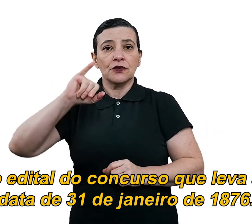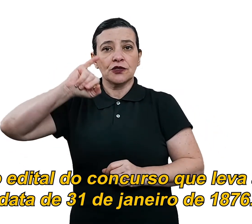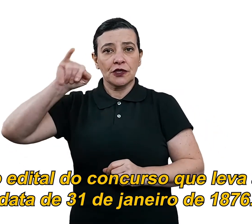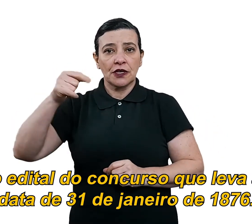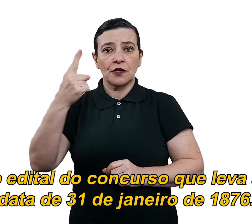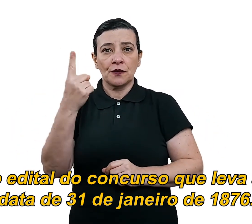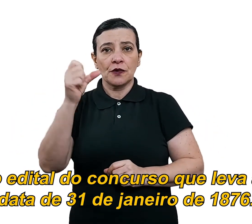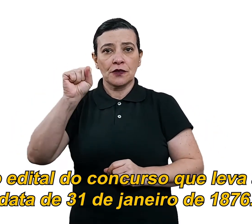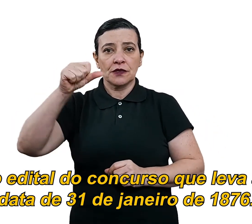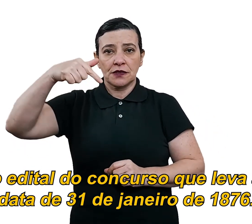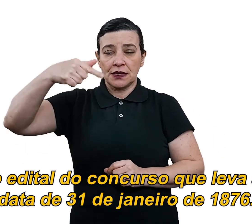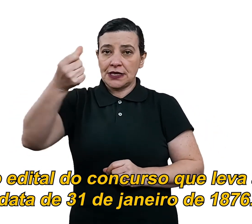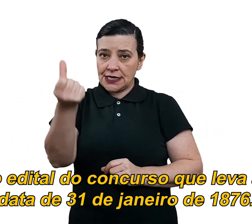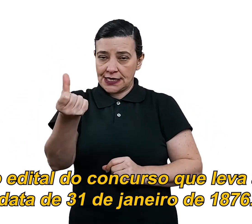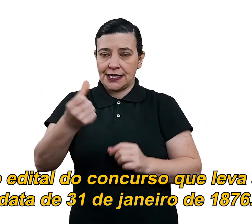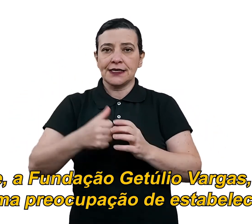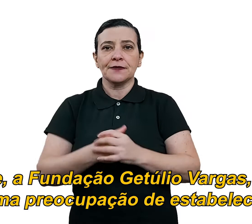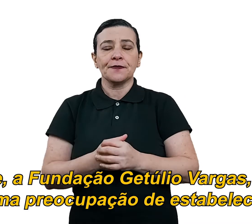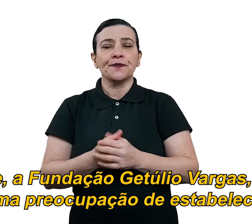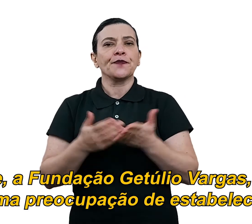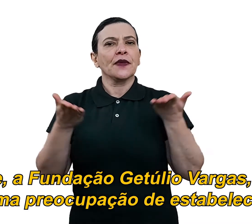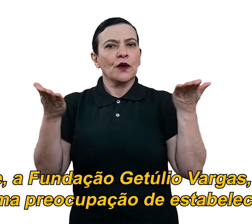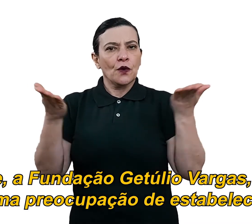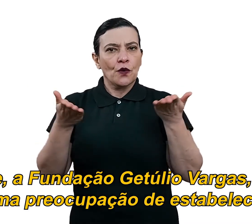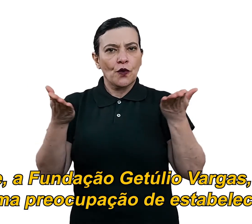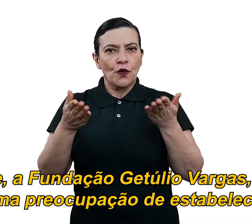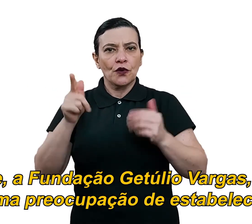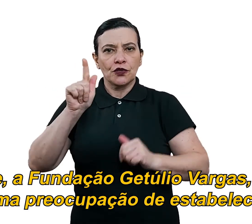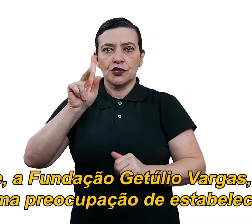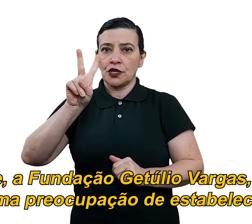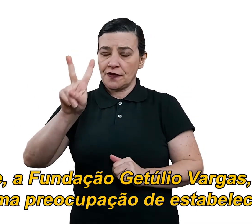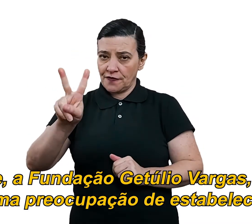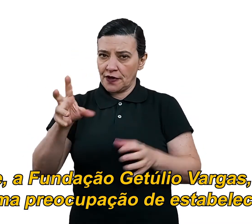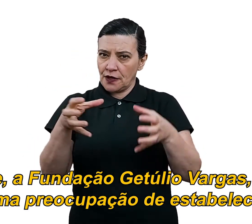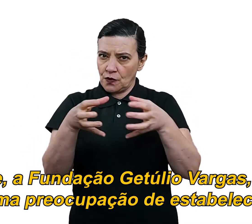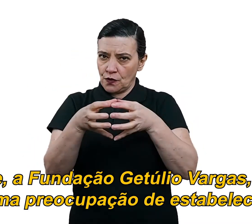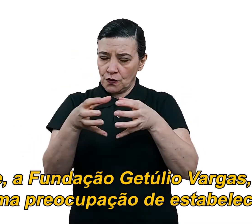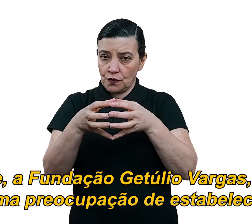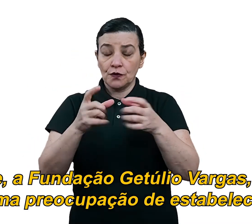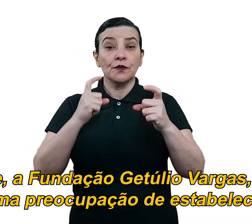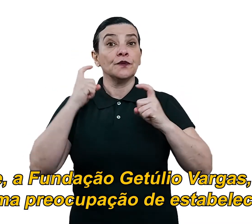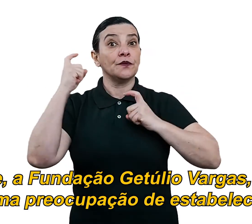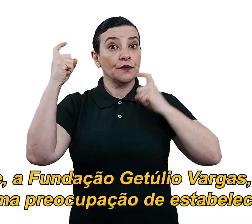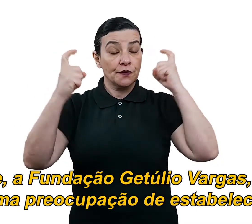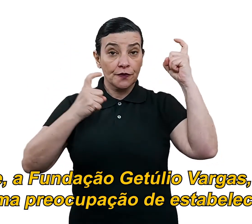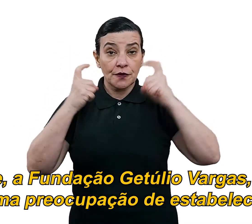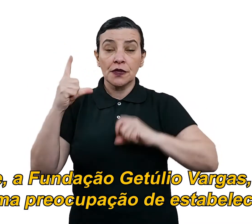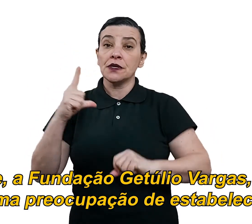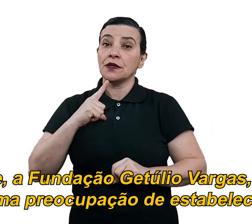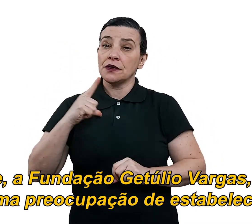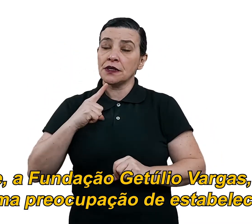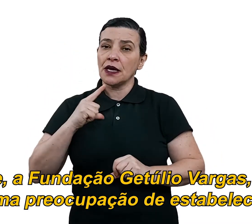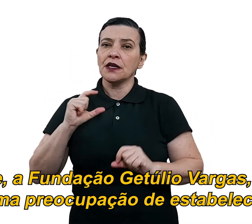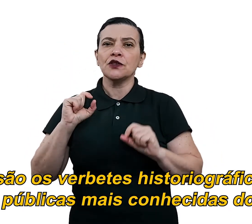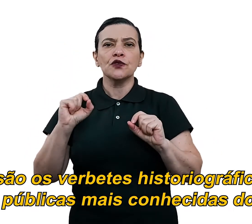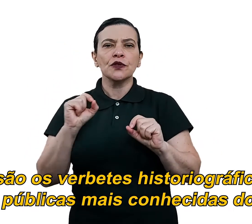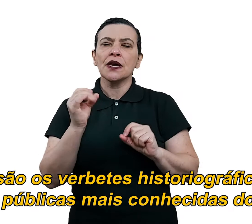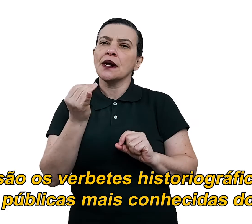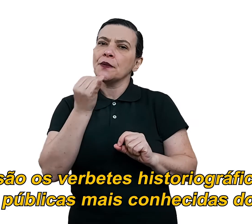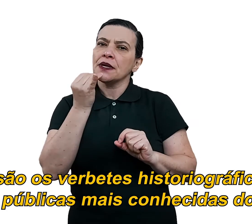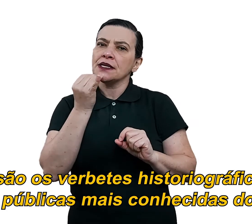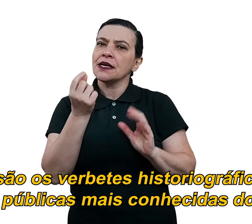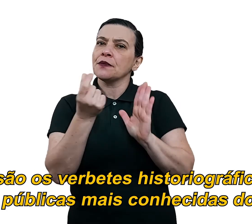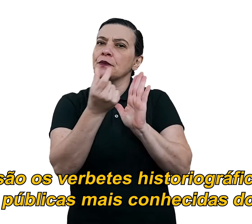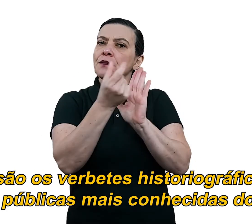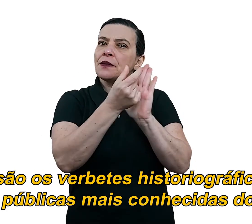31 de janeiro de 1876. Hoje, a Fundação Getúlio Vargas tem uma preocupação de estabelecer o que são